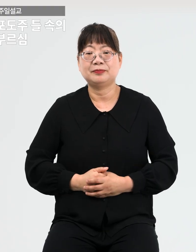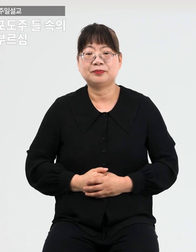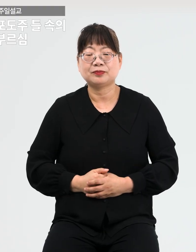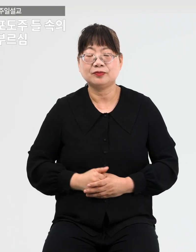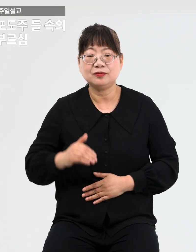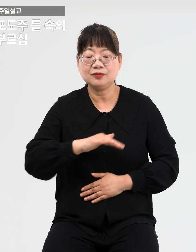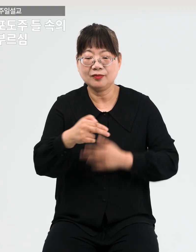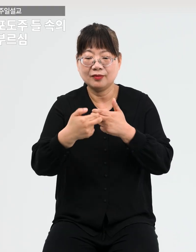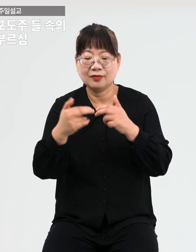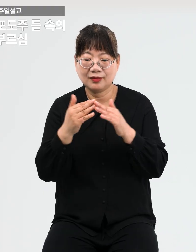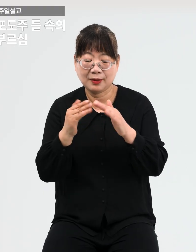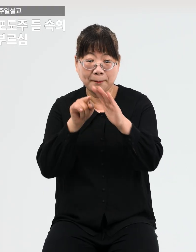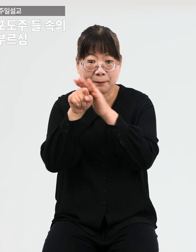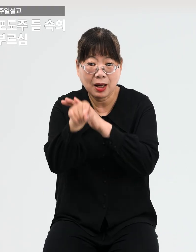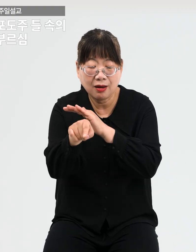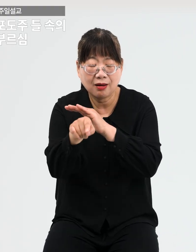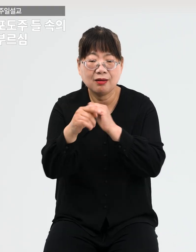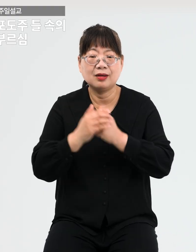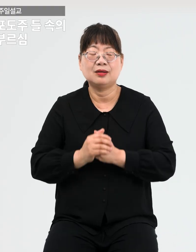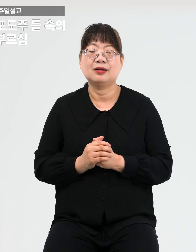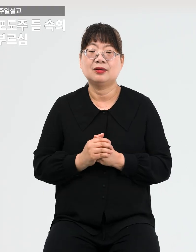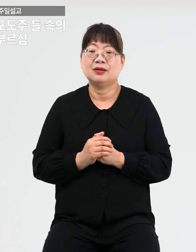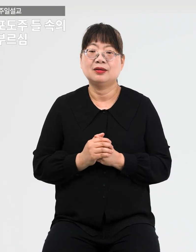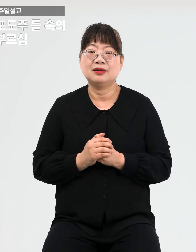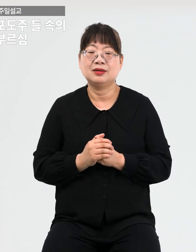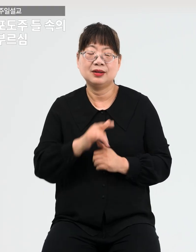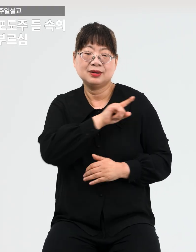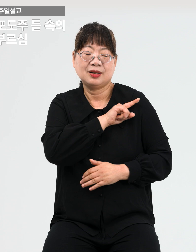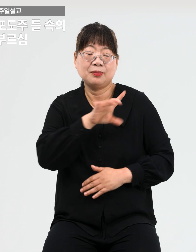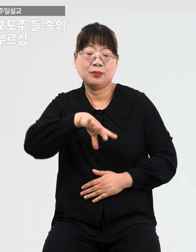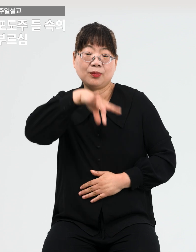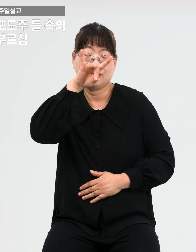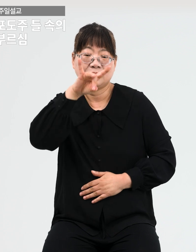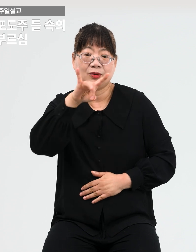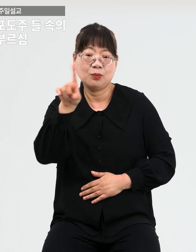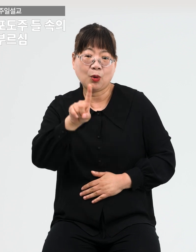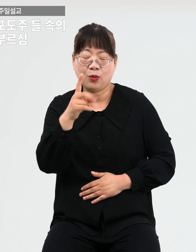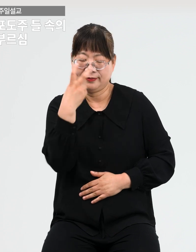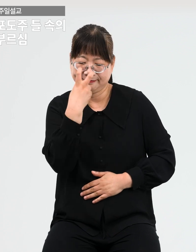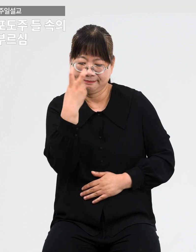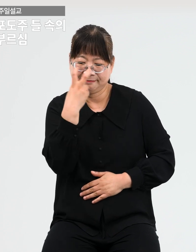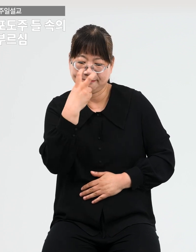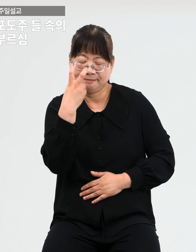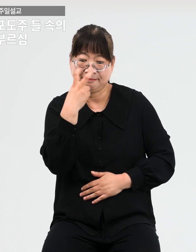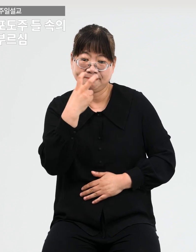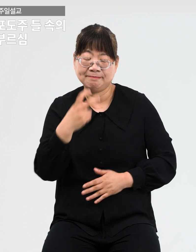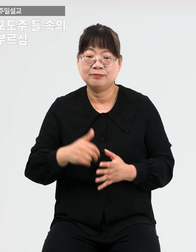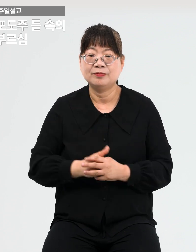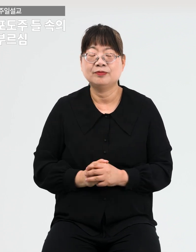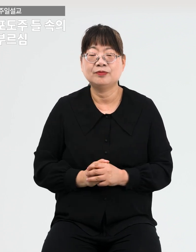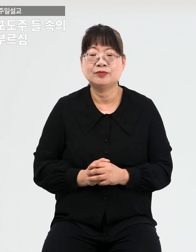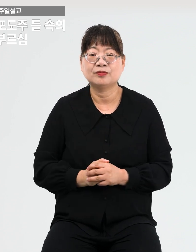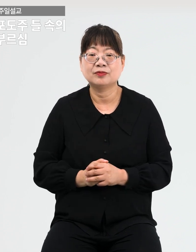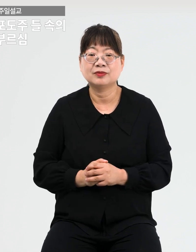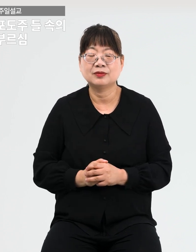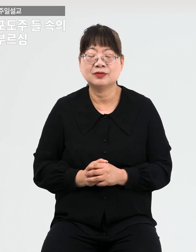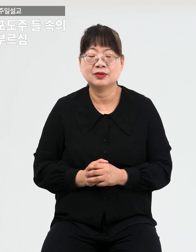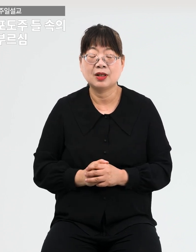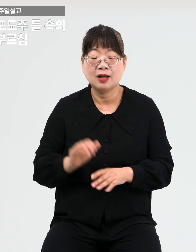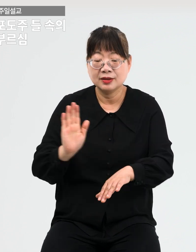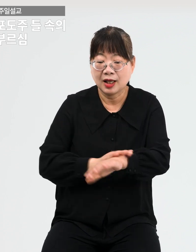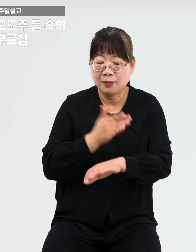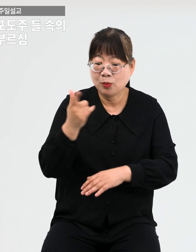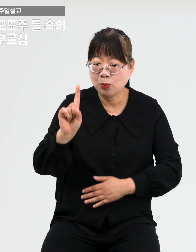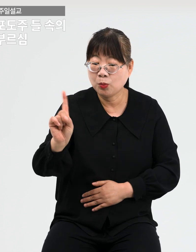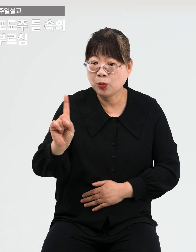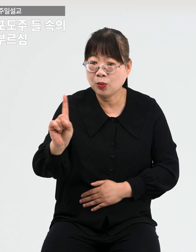우리 병원에 가면 제일 먼저 하는 일이 진단입니다. 어디가